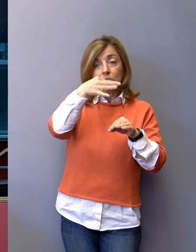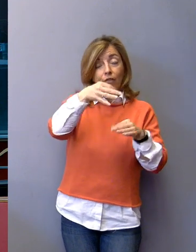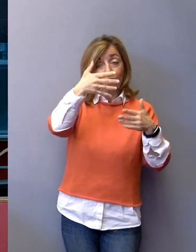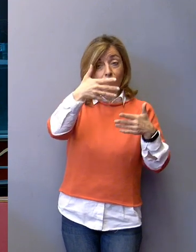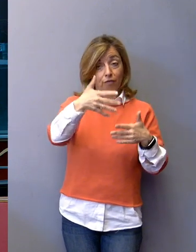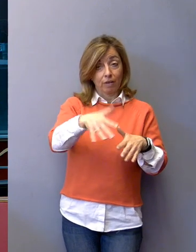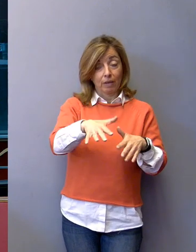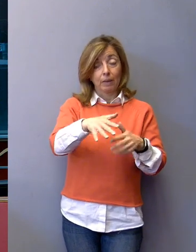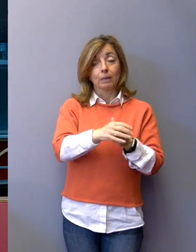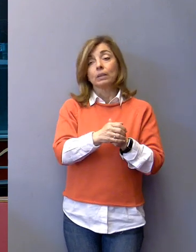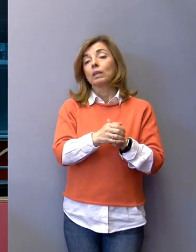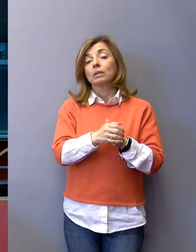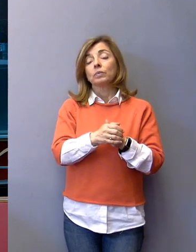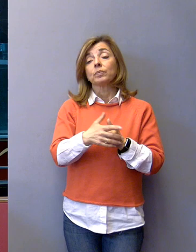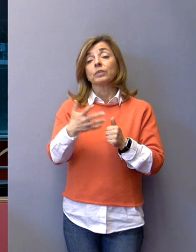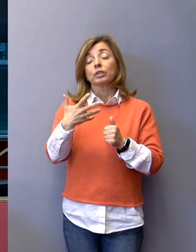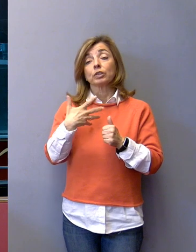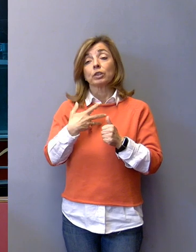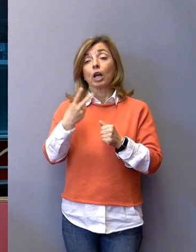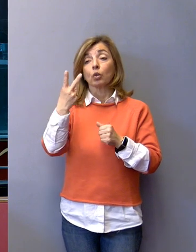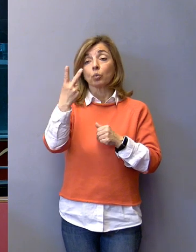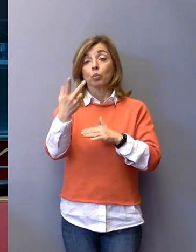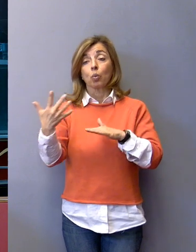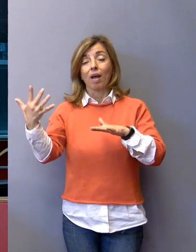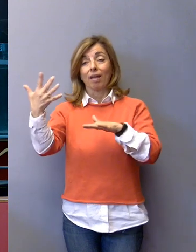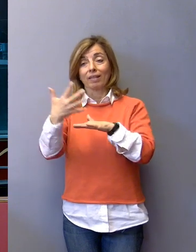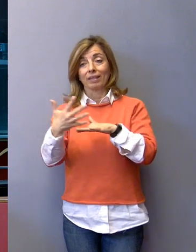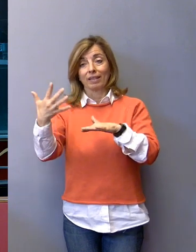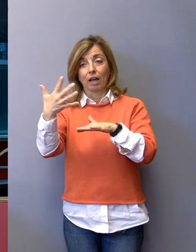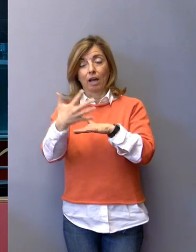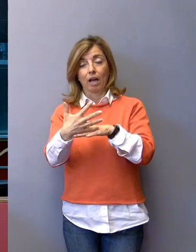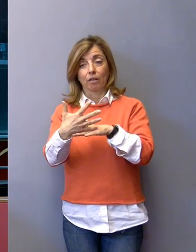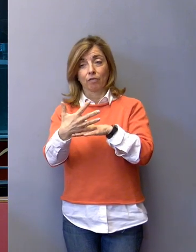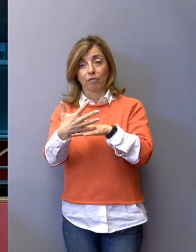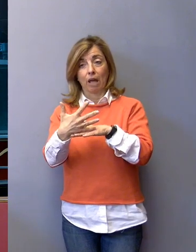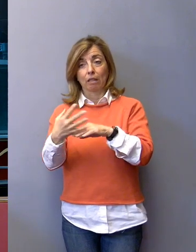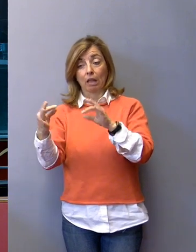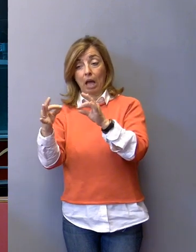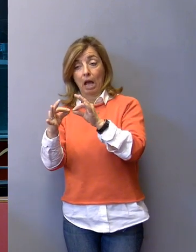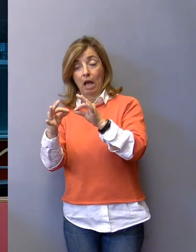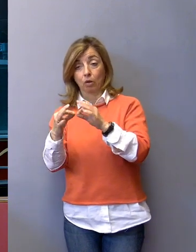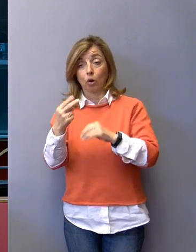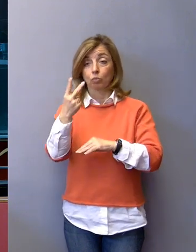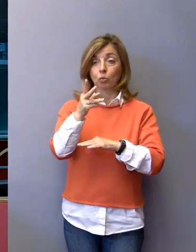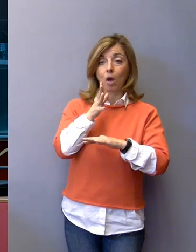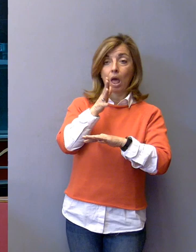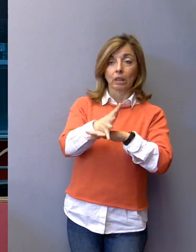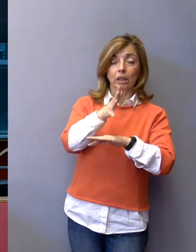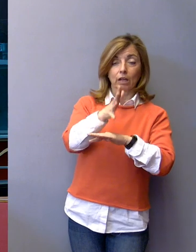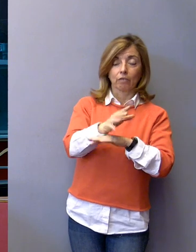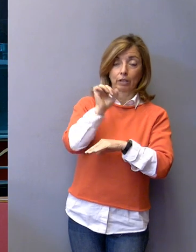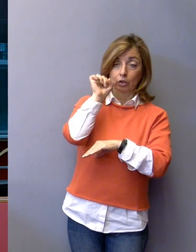delle sospensive ci saranno due interventi a favore e due contro quindi ci sarà una votazione